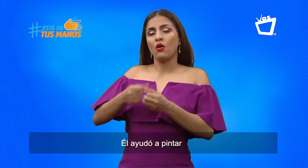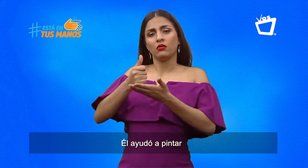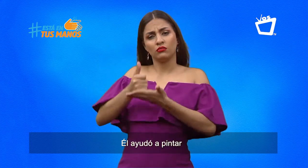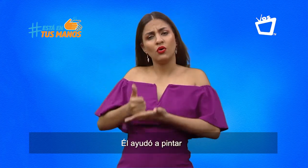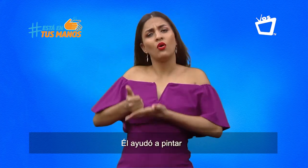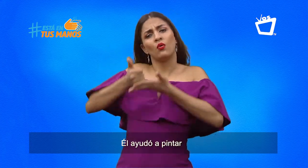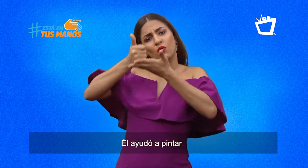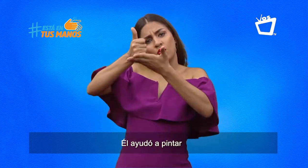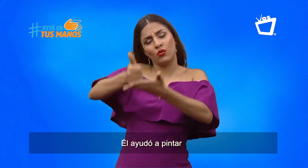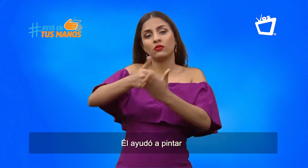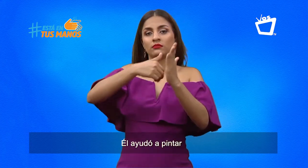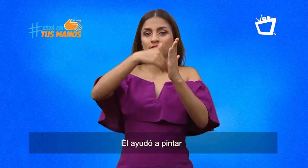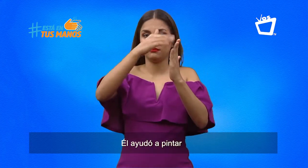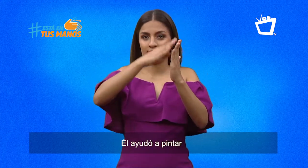él ayudó a pintar